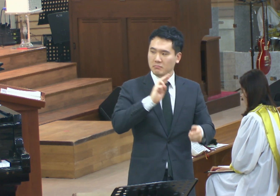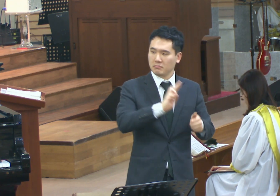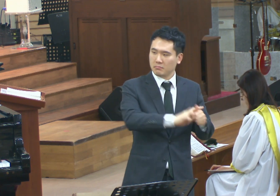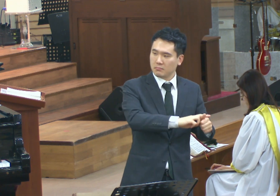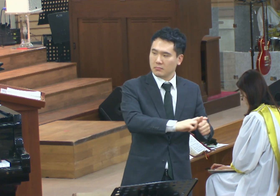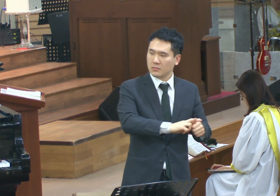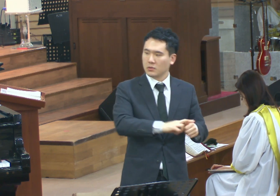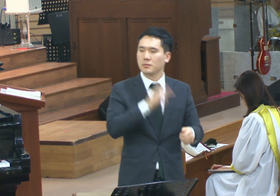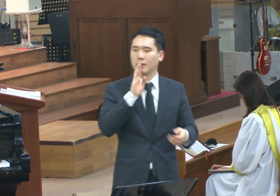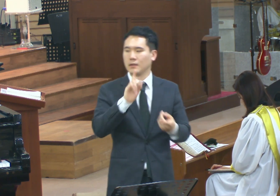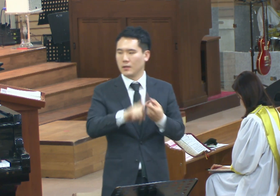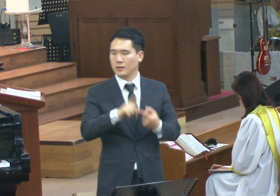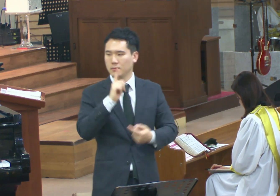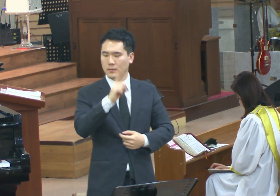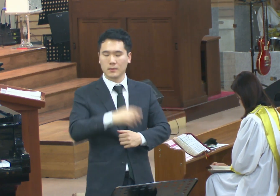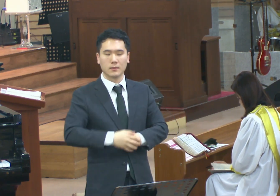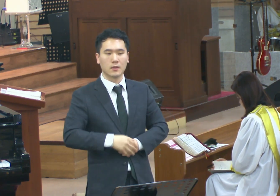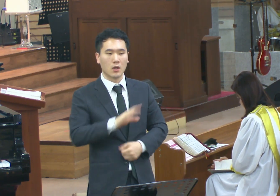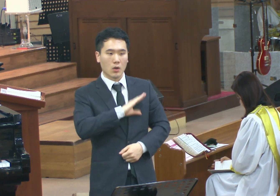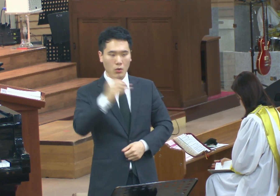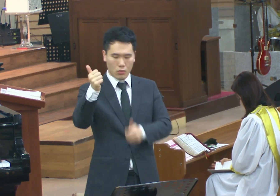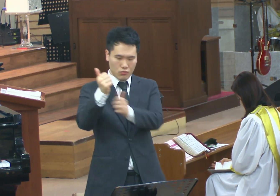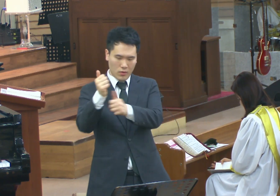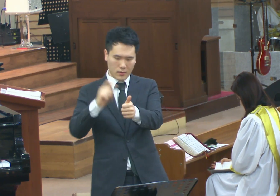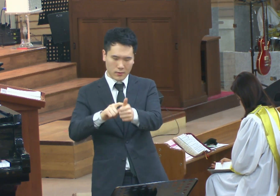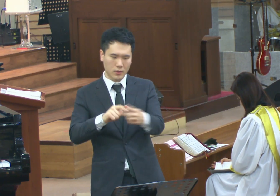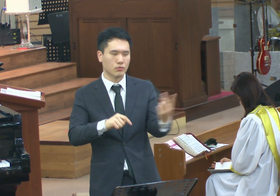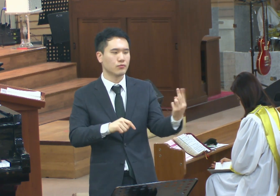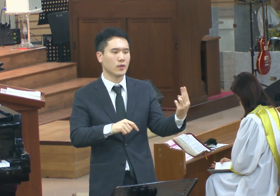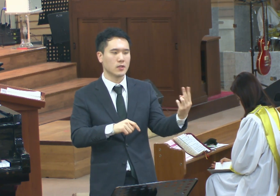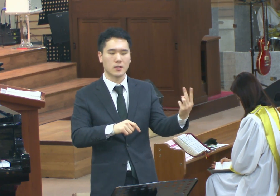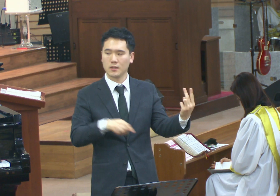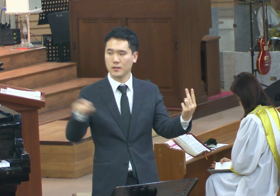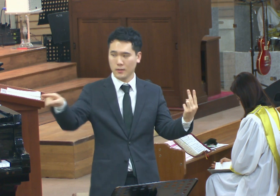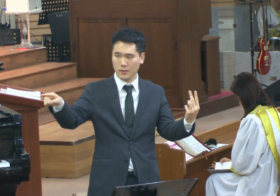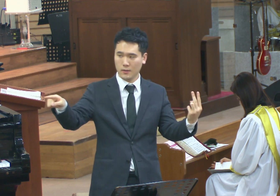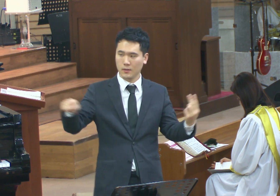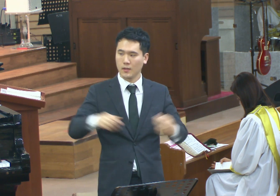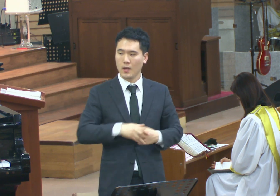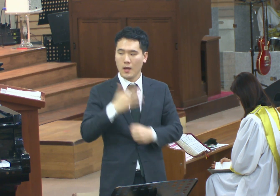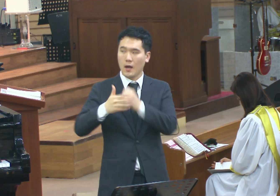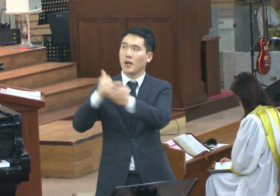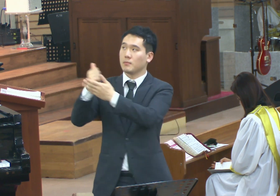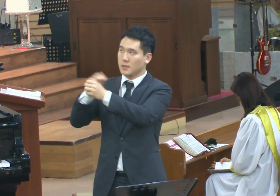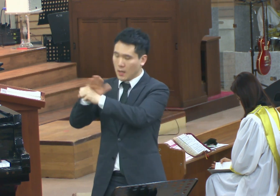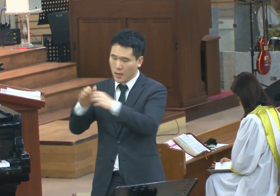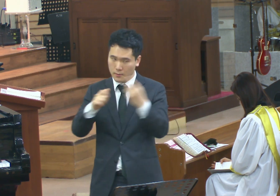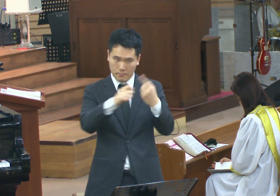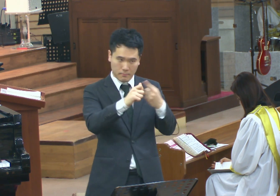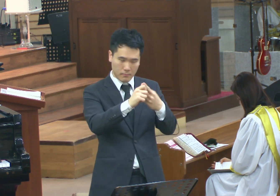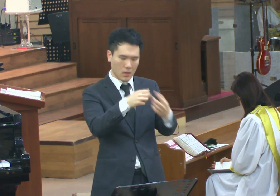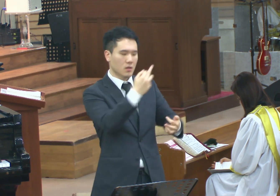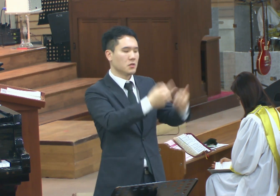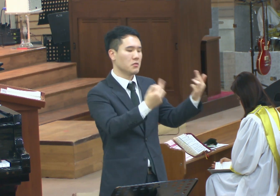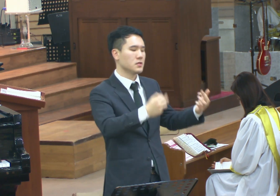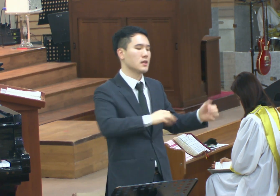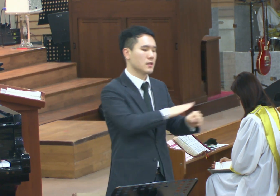여호수아는 이 두 가지 부분에서 균형감을 갖고 있었어요. 하나님도 사랑하고 형제도 사랑하고 그리고